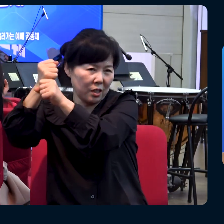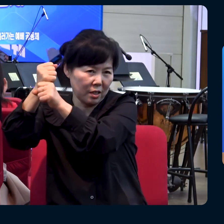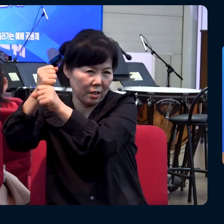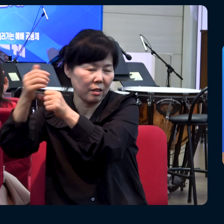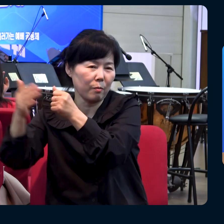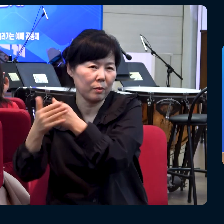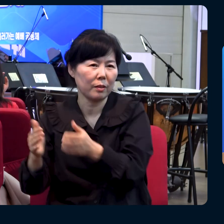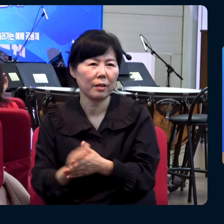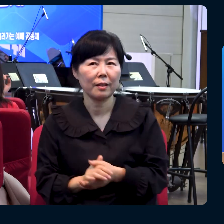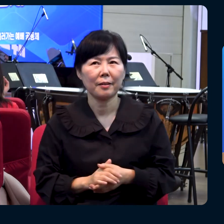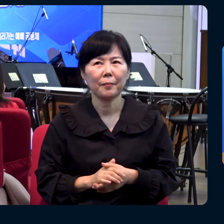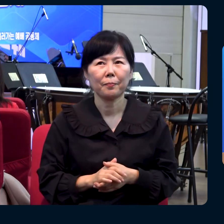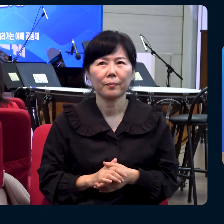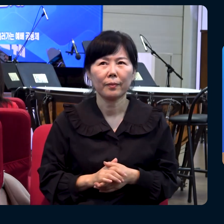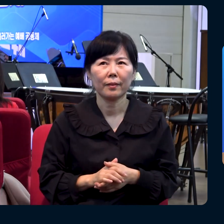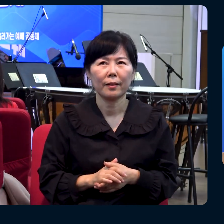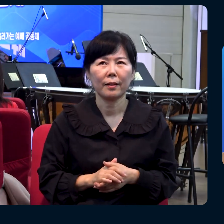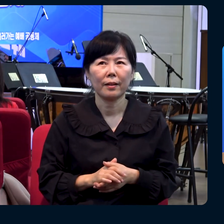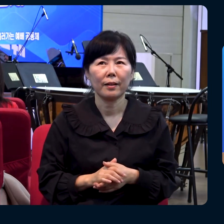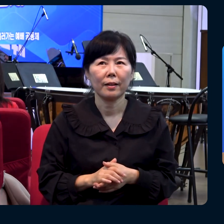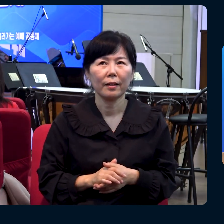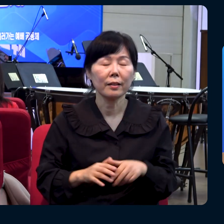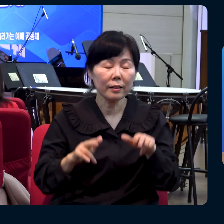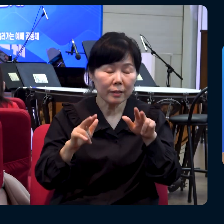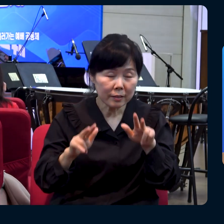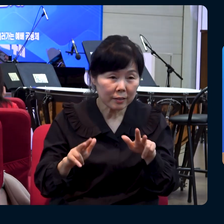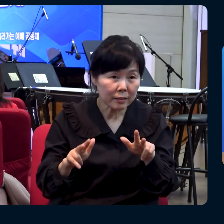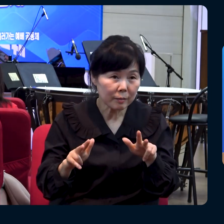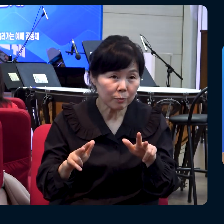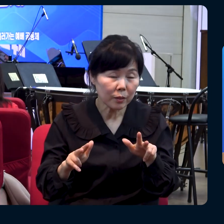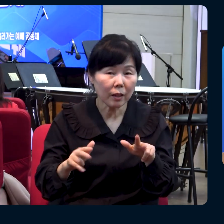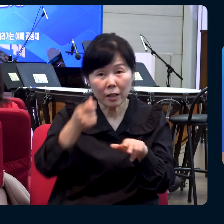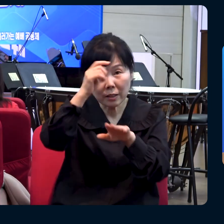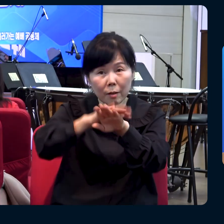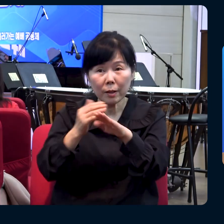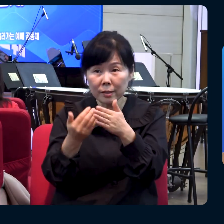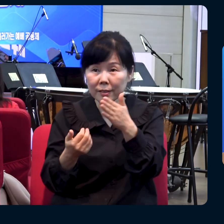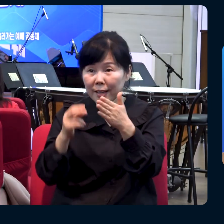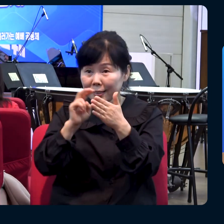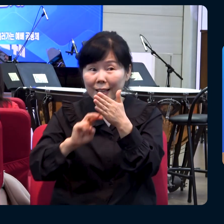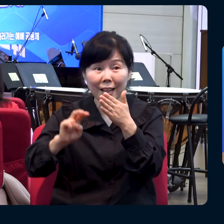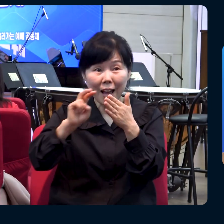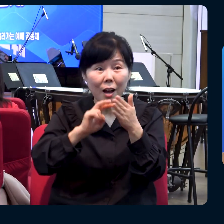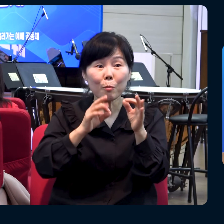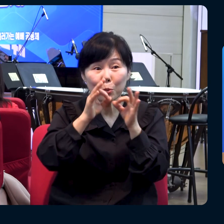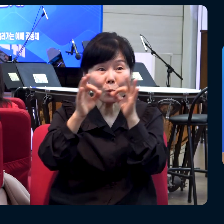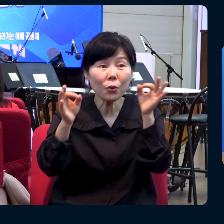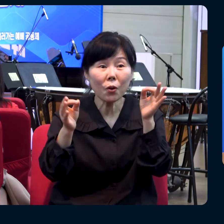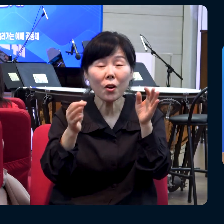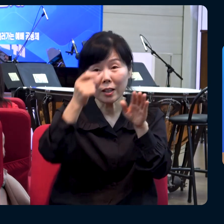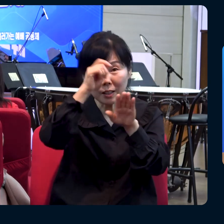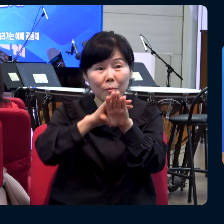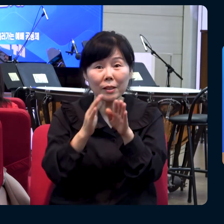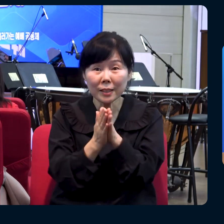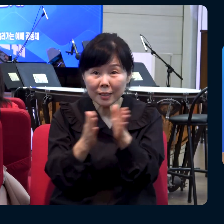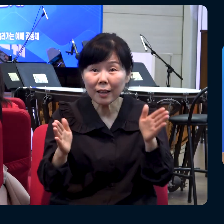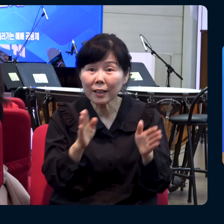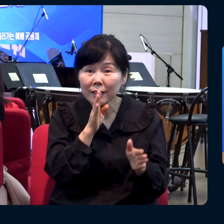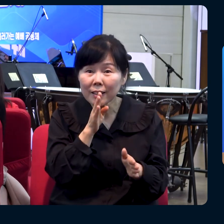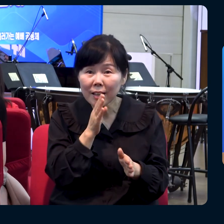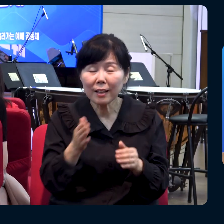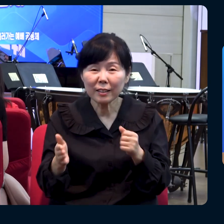할렐루야. 오늘 이 재단이 찬양으로 시작했는데 찬양으로 마칠 텐데,